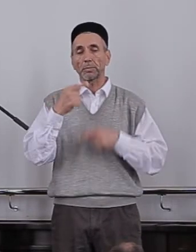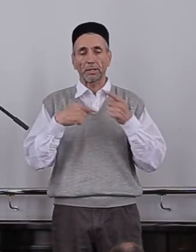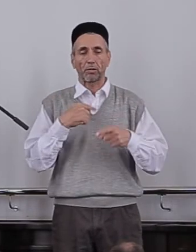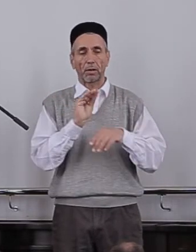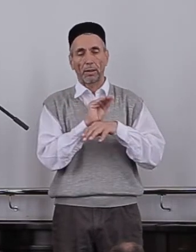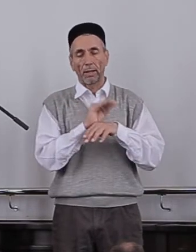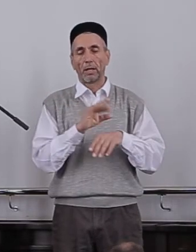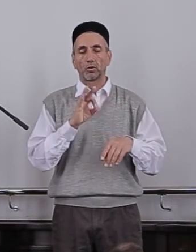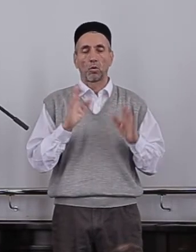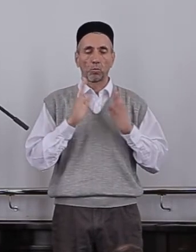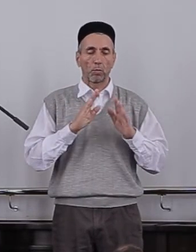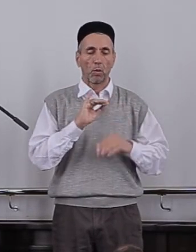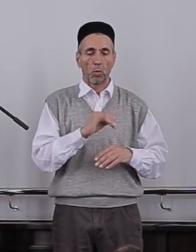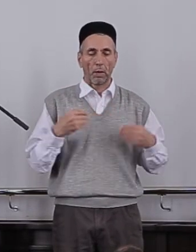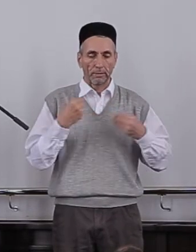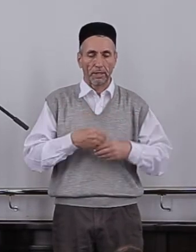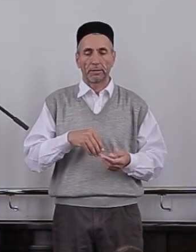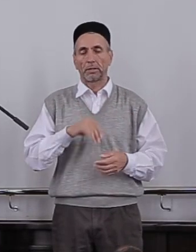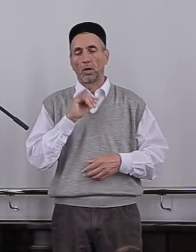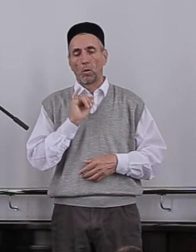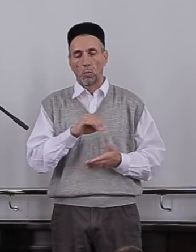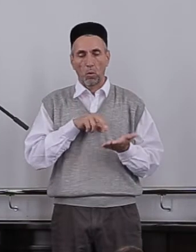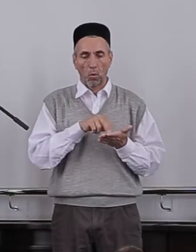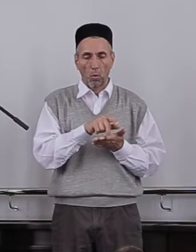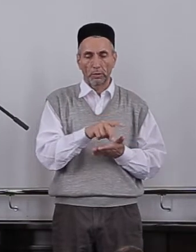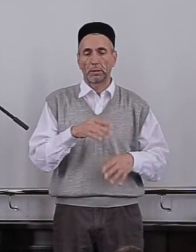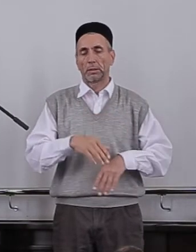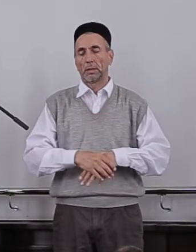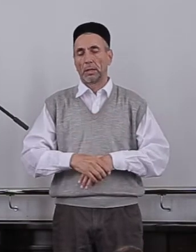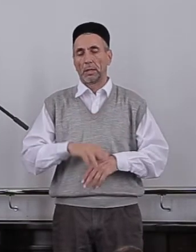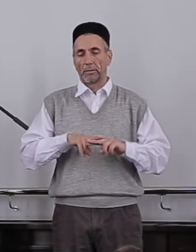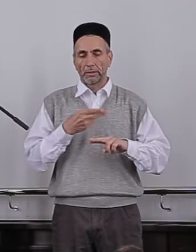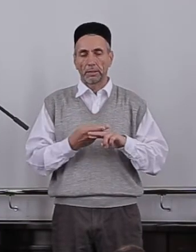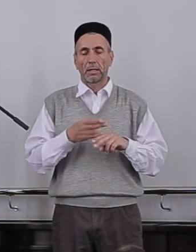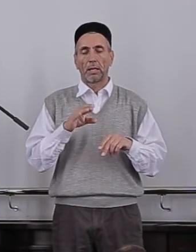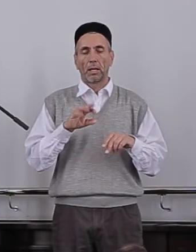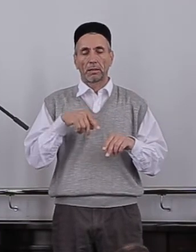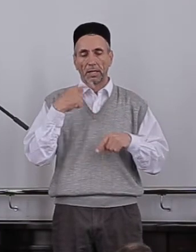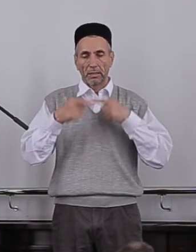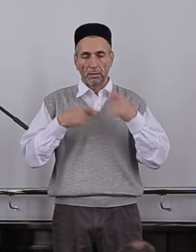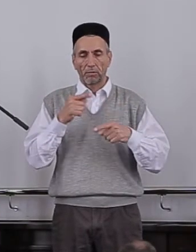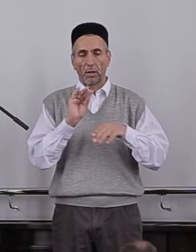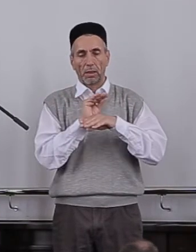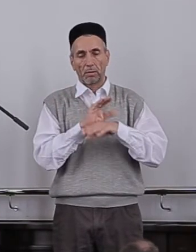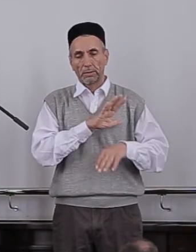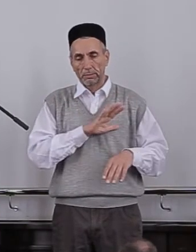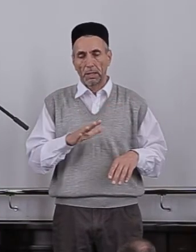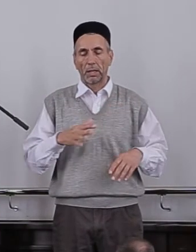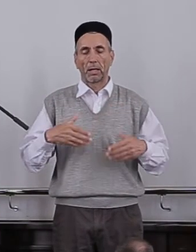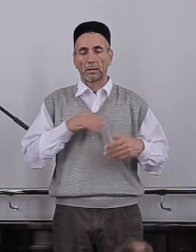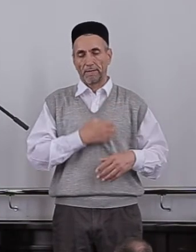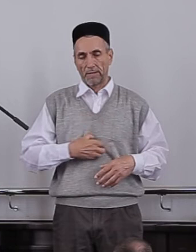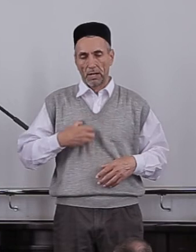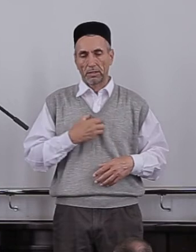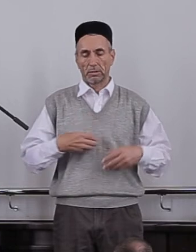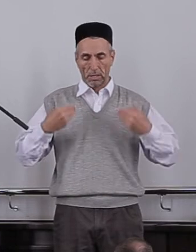Mena Müslümanlar naşar yerlerdir. Edeb bela akıl tarihim diyor. Şu ayetlerin biz yine hürmetli cemaat, bizi bizden kiyimimiz bilen,